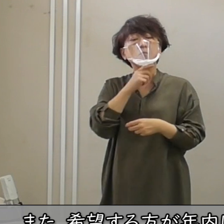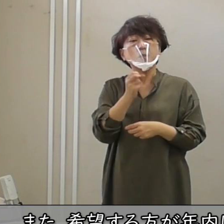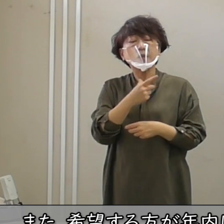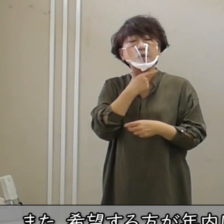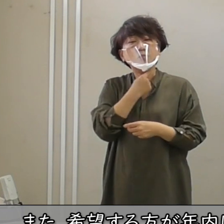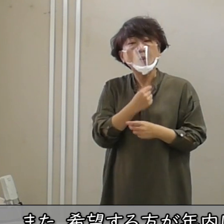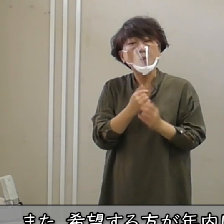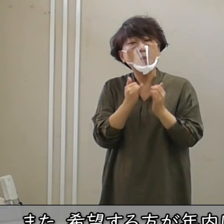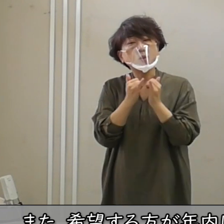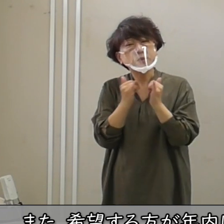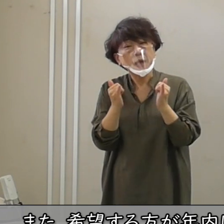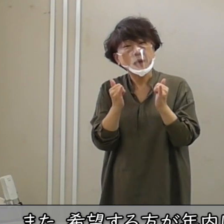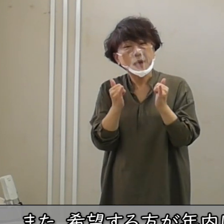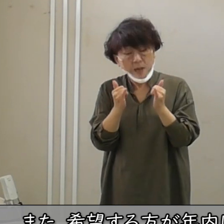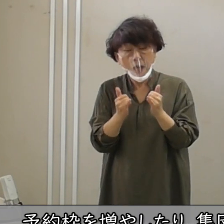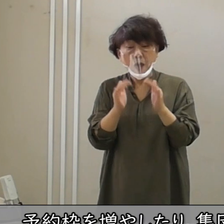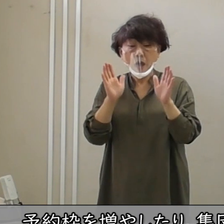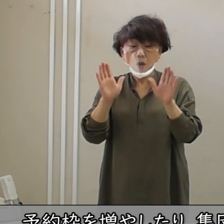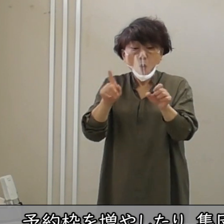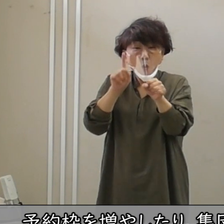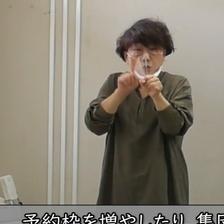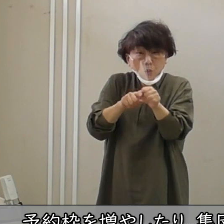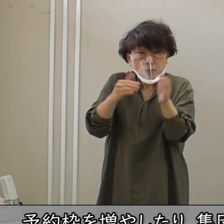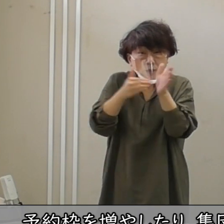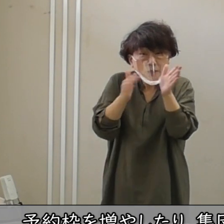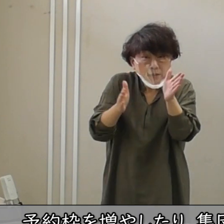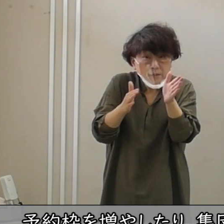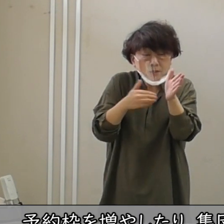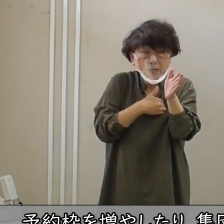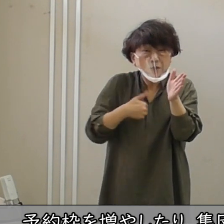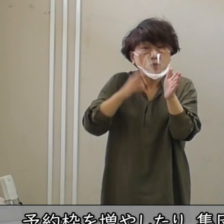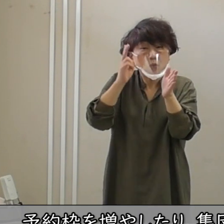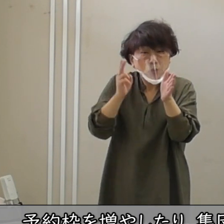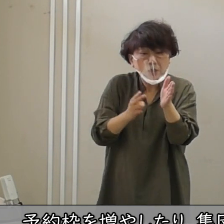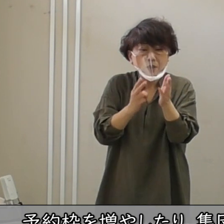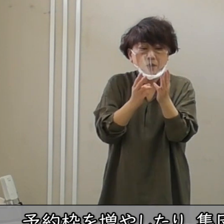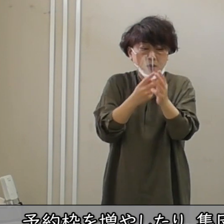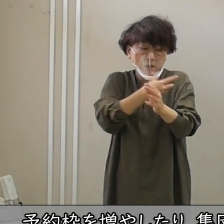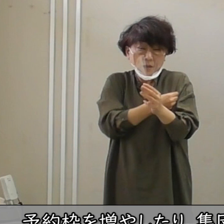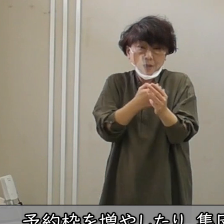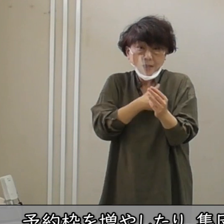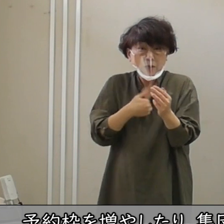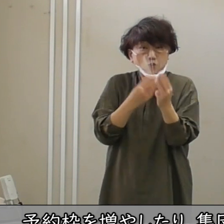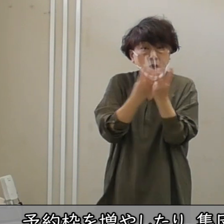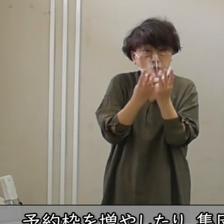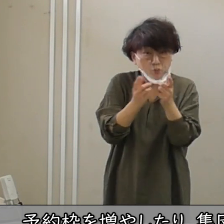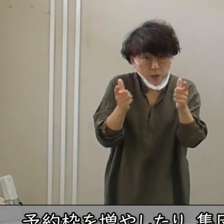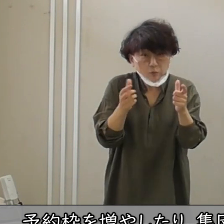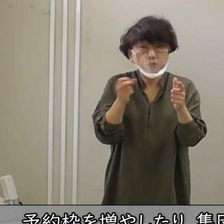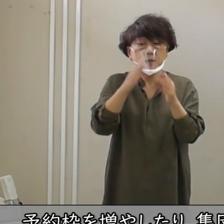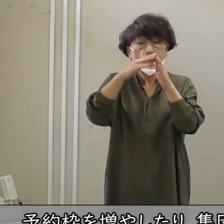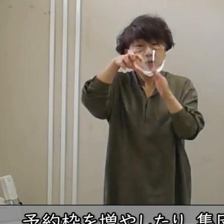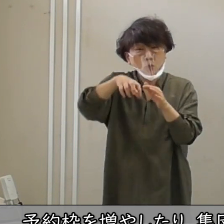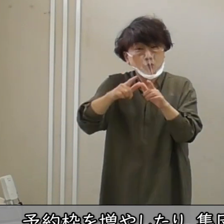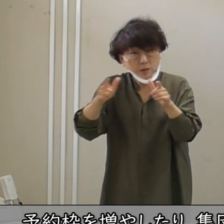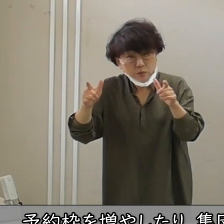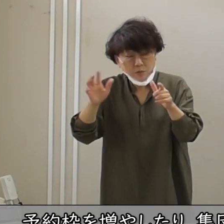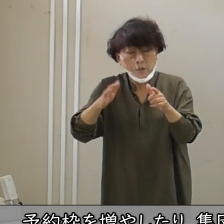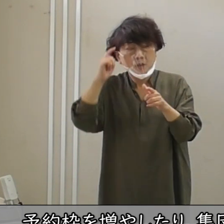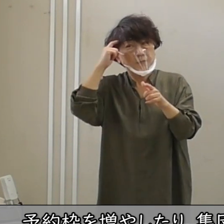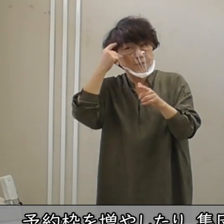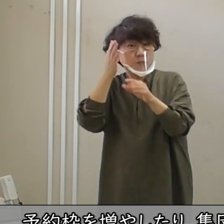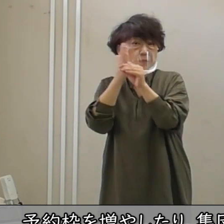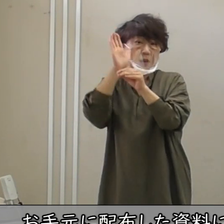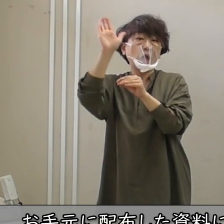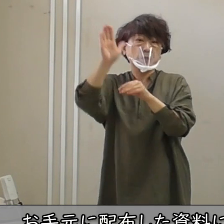年内に接種を完了できるよう予約枠を増やしたり集団接種会場を追加する等の体制強化も行っ